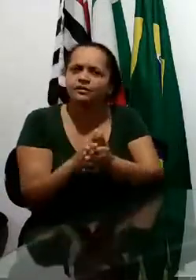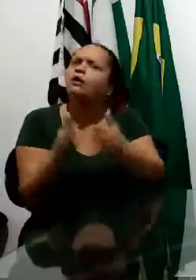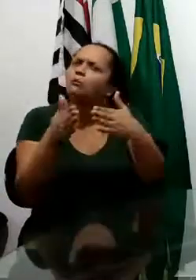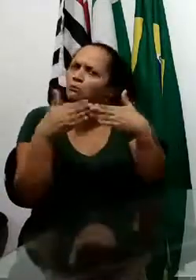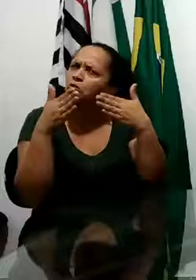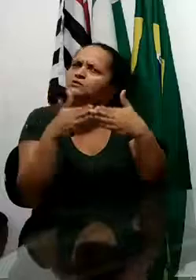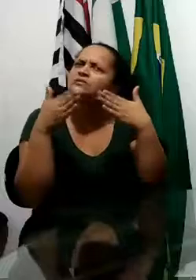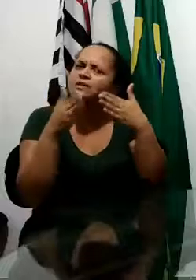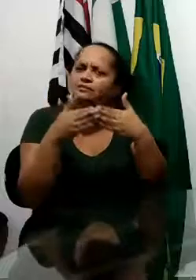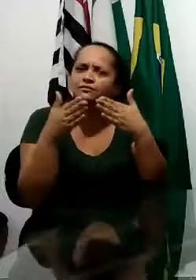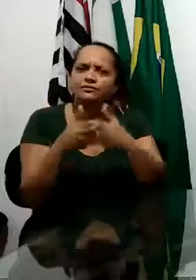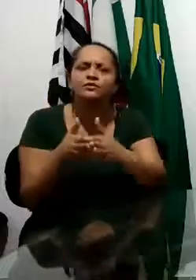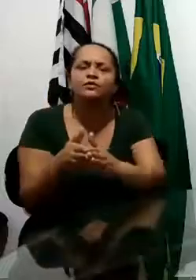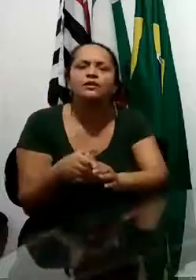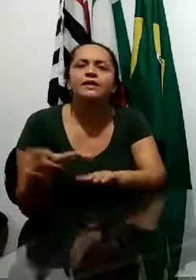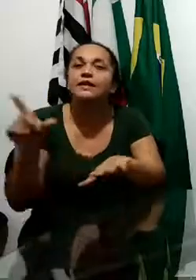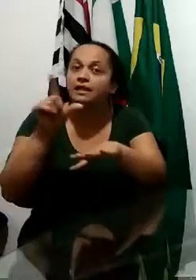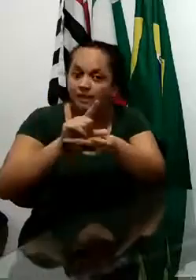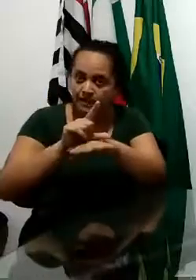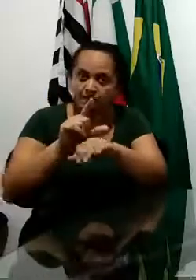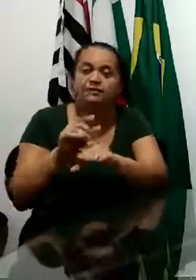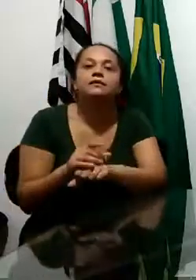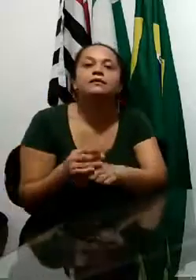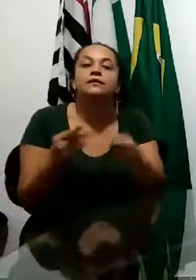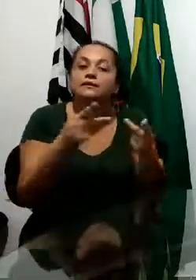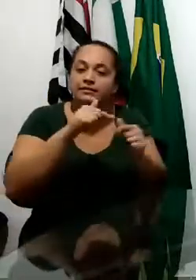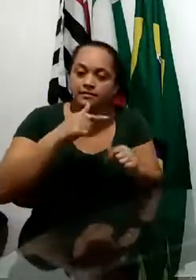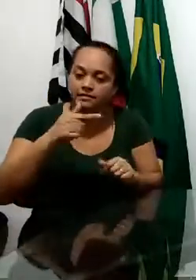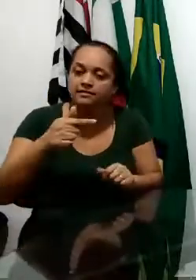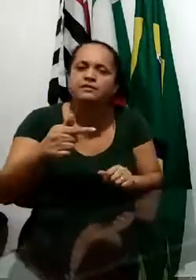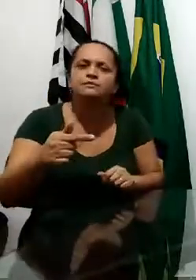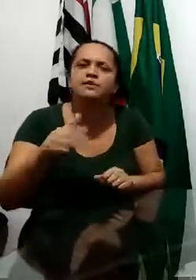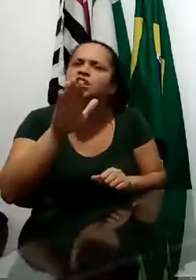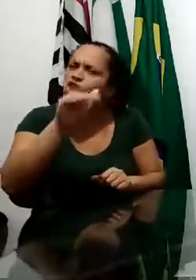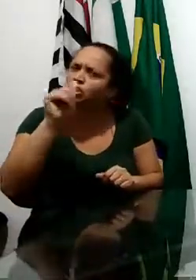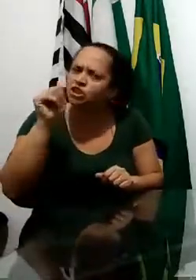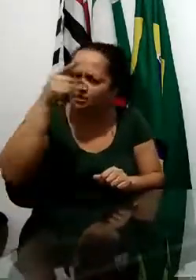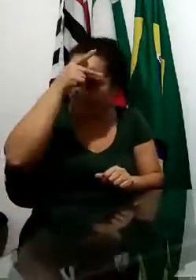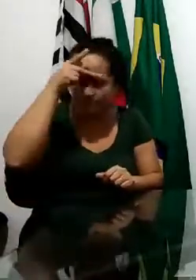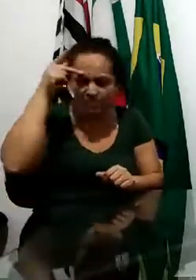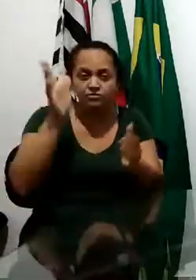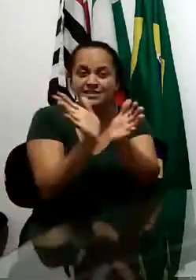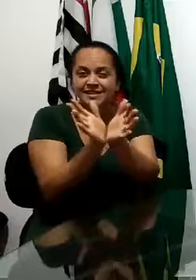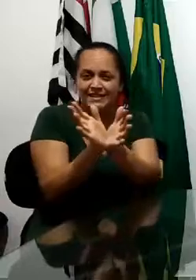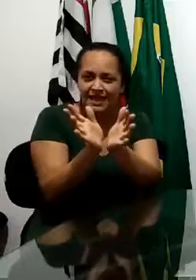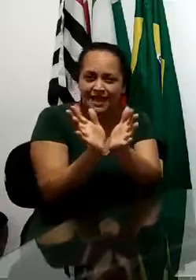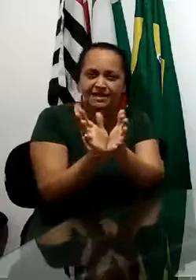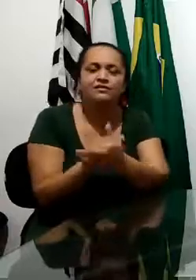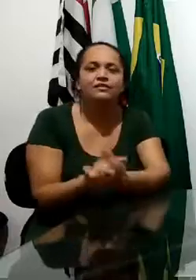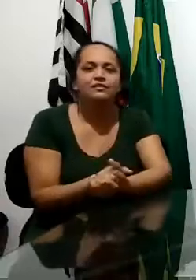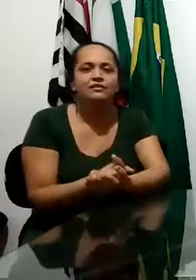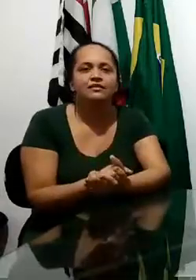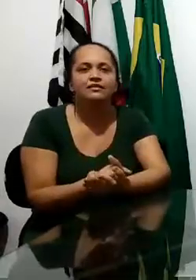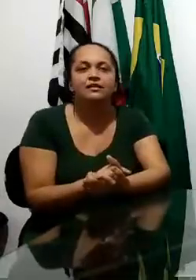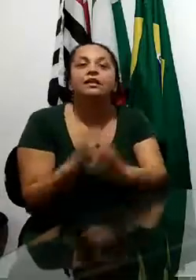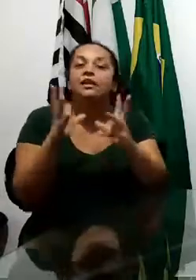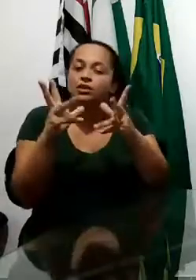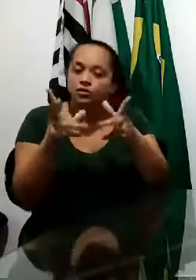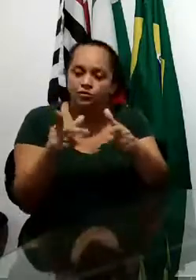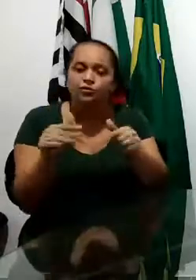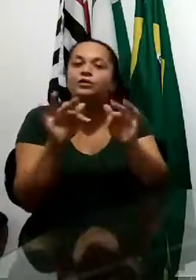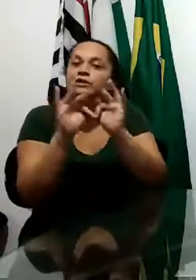a toda a liderança que nessa semana vocês mobilizem as células que vocês lideram e todas